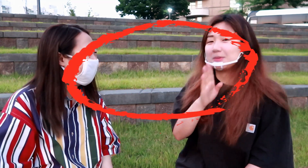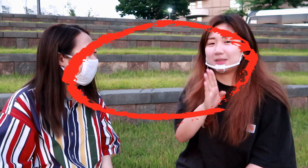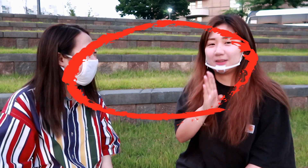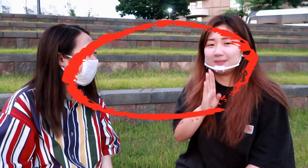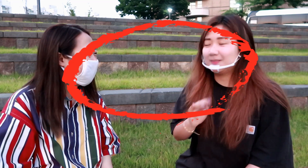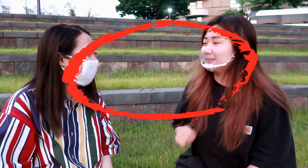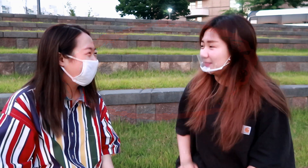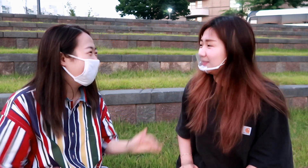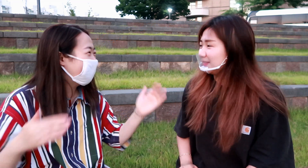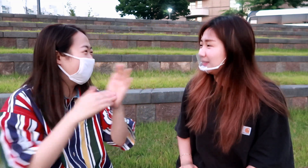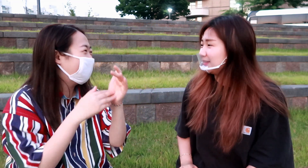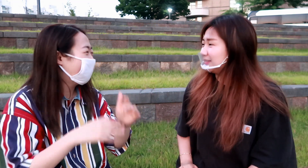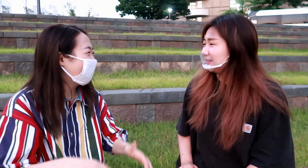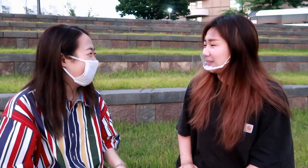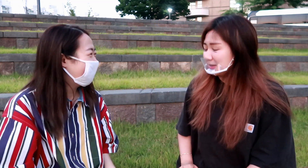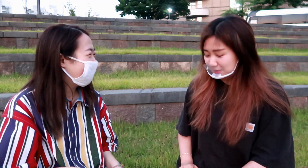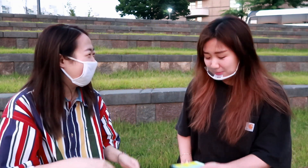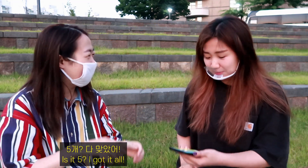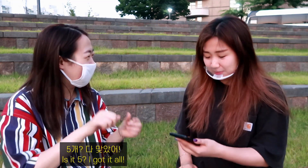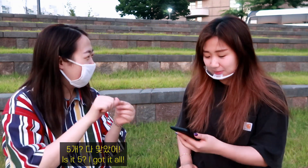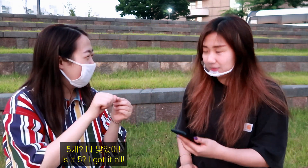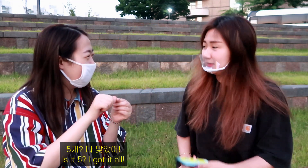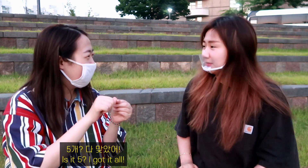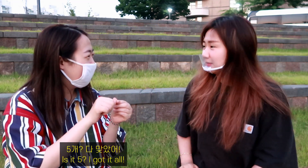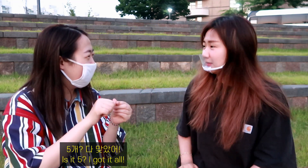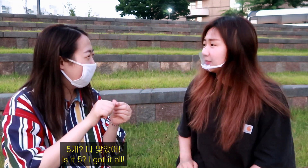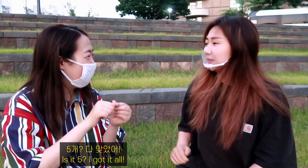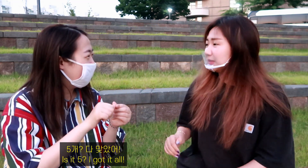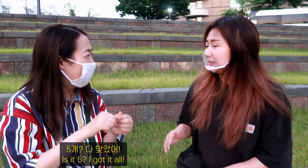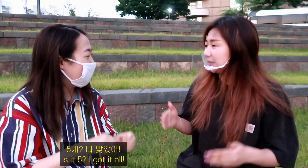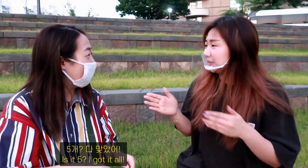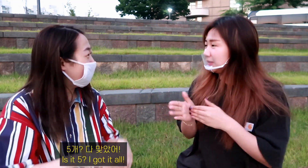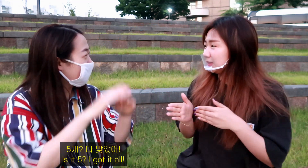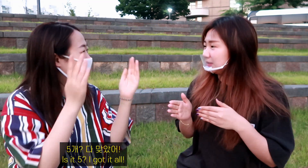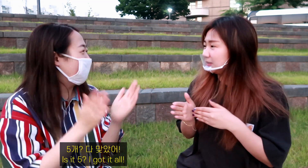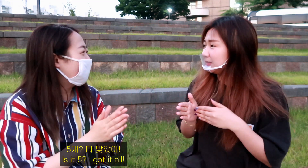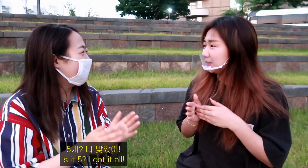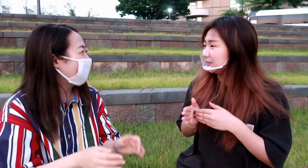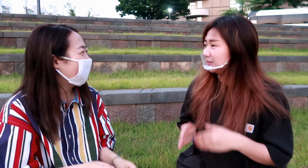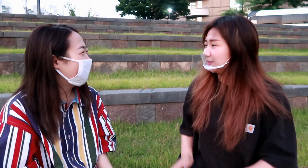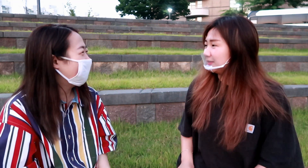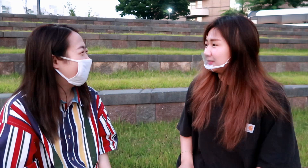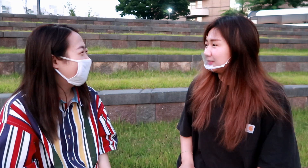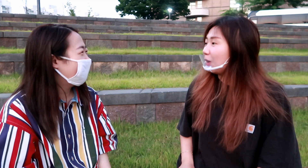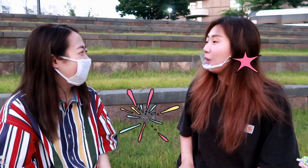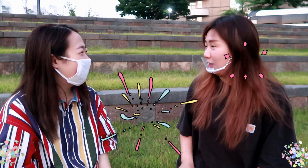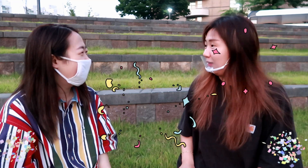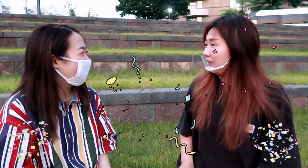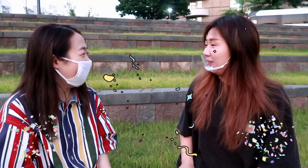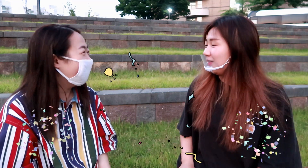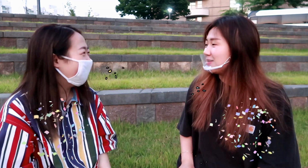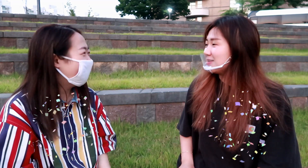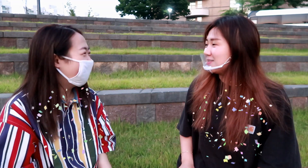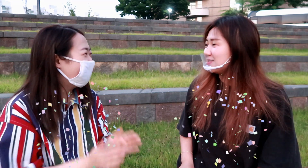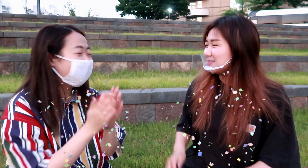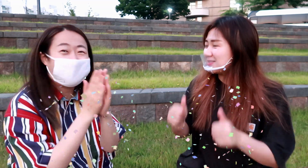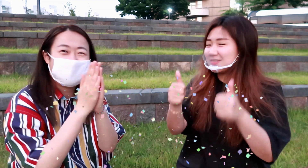맞아. 다 줄게? 응. 한 번 했어. 어.